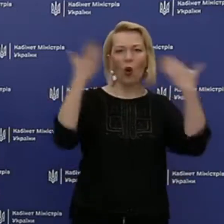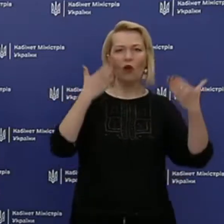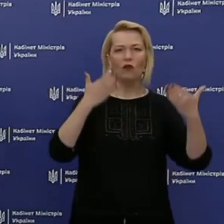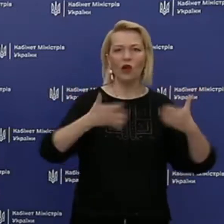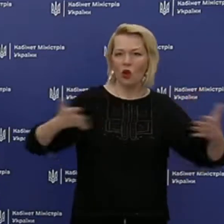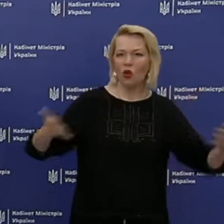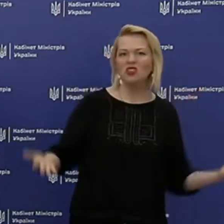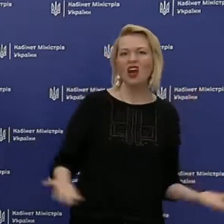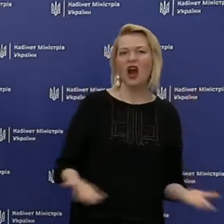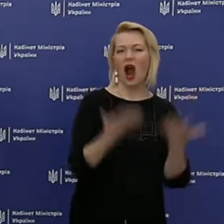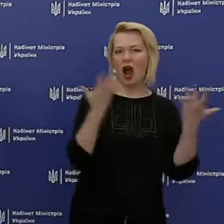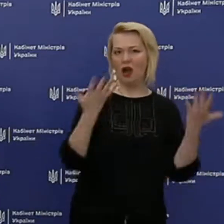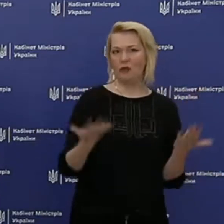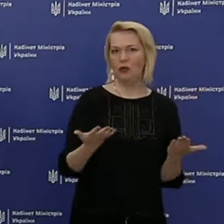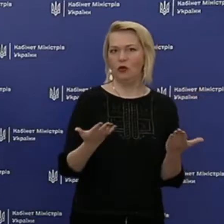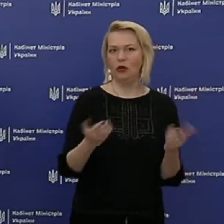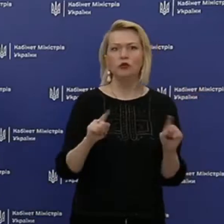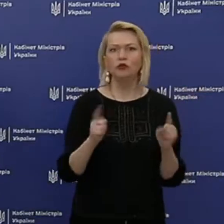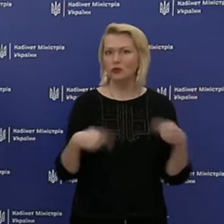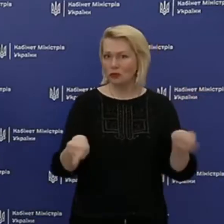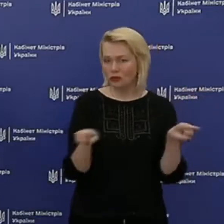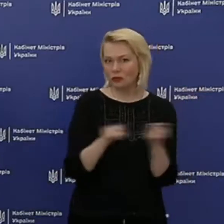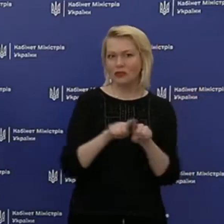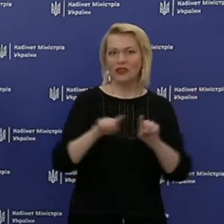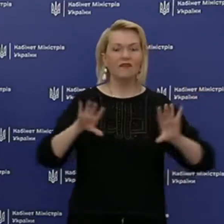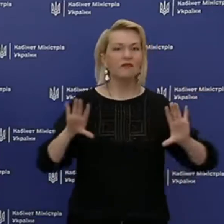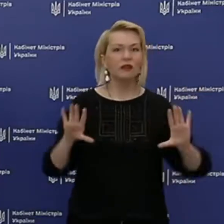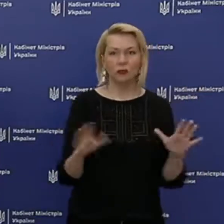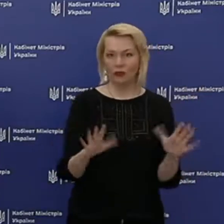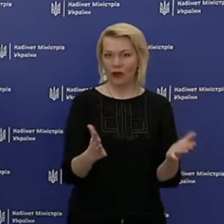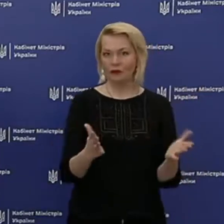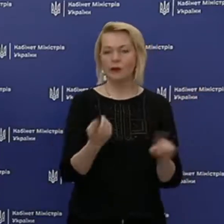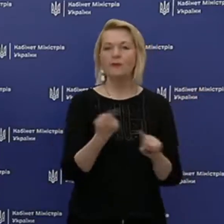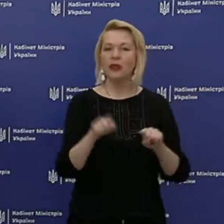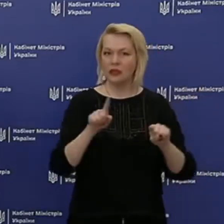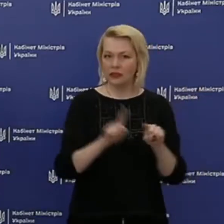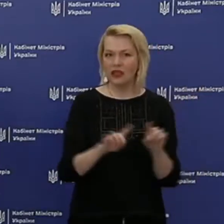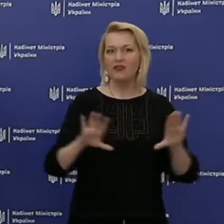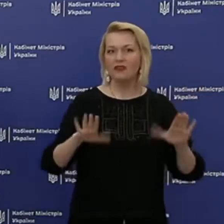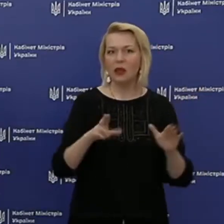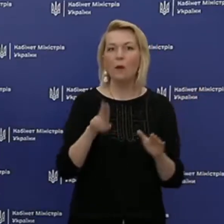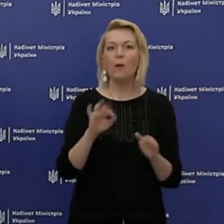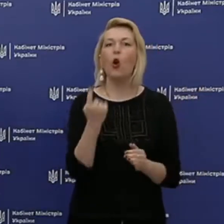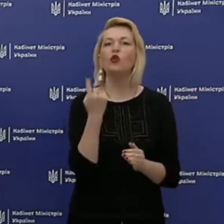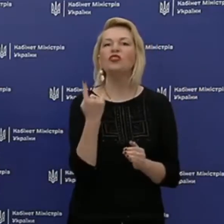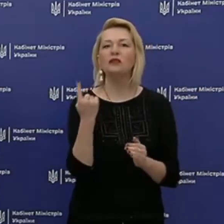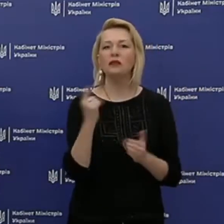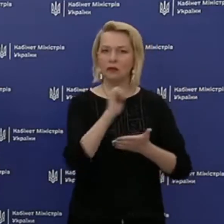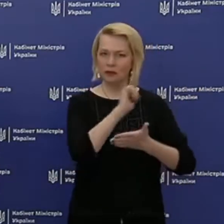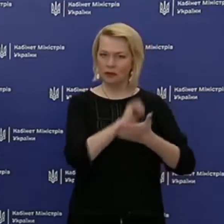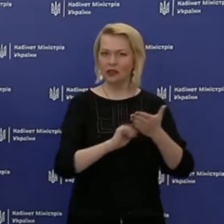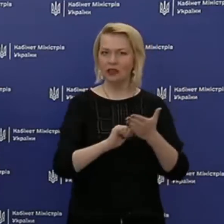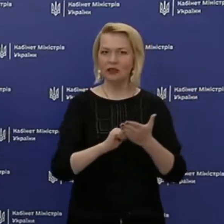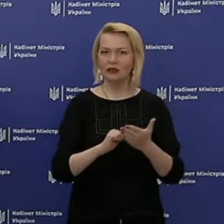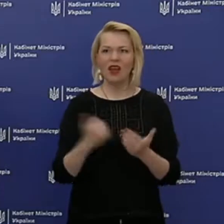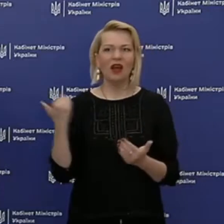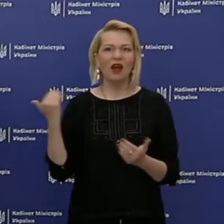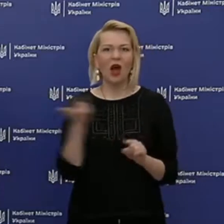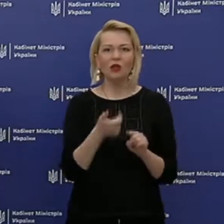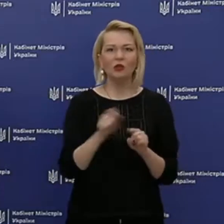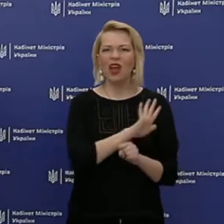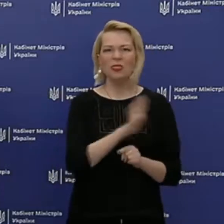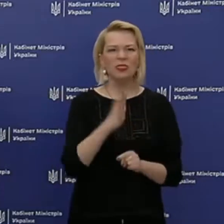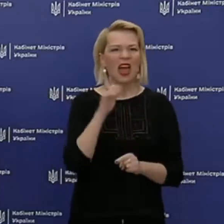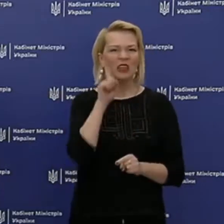хайпу. Чому це відбувається? Це відбувається по одній причині. Я для них дуже